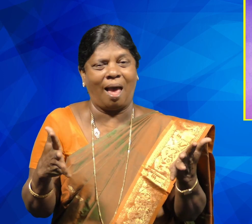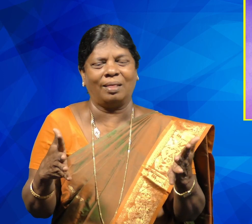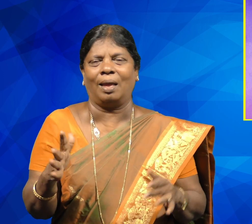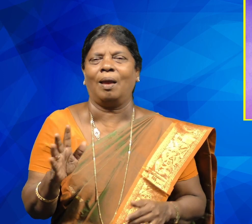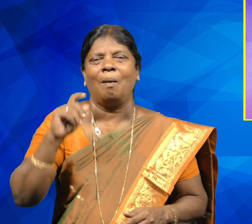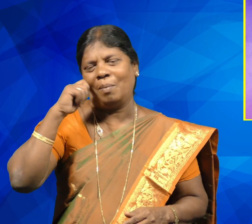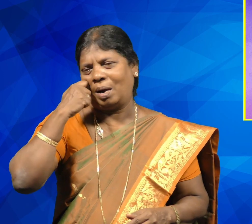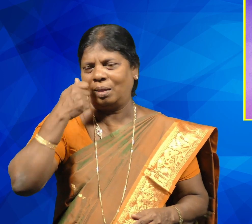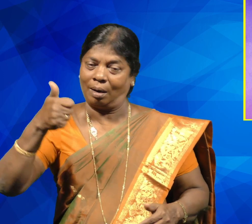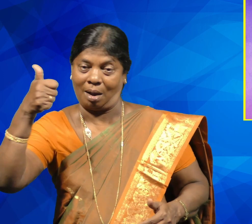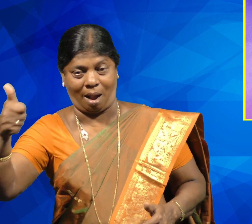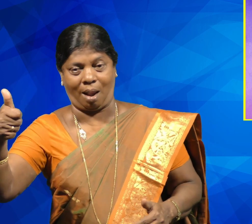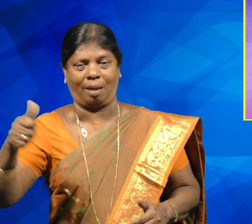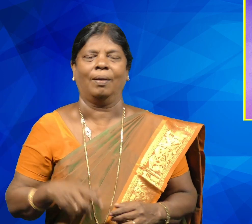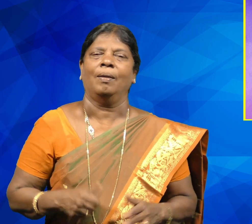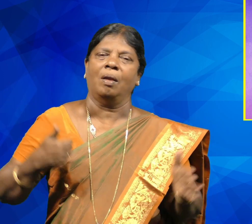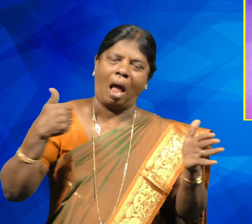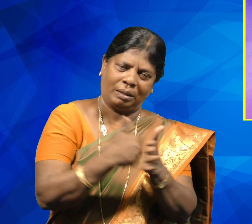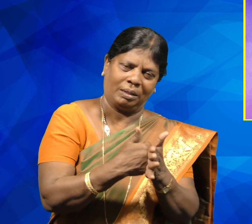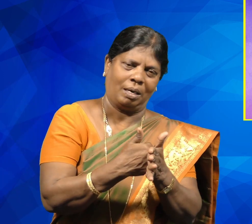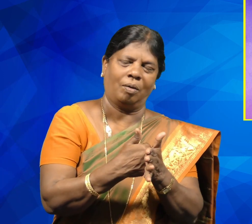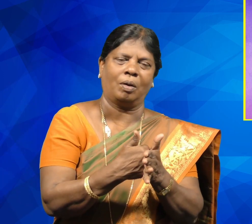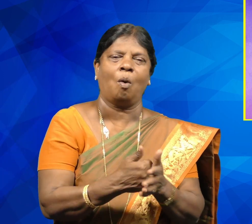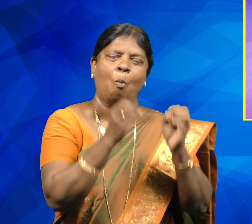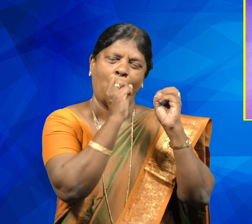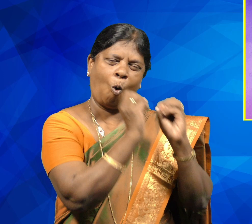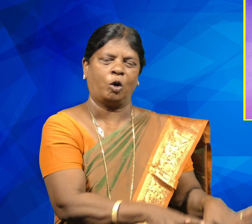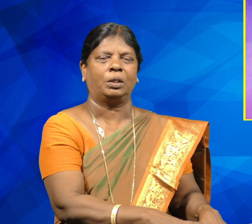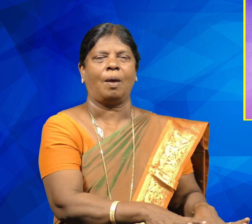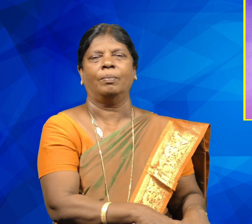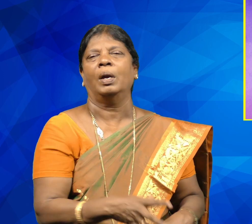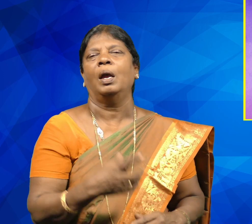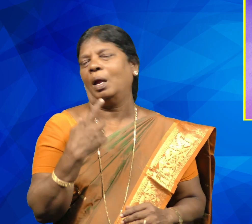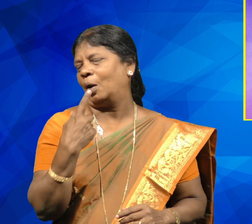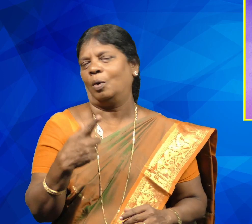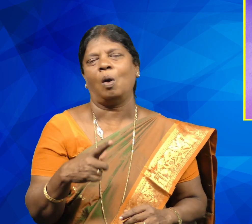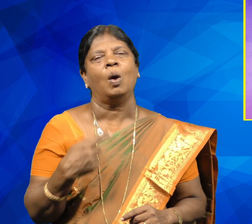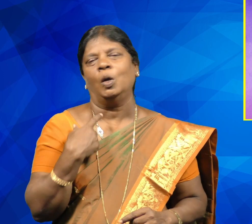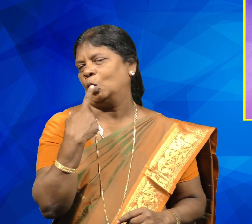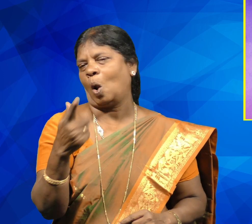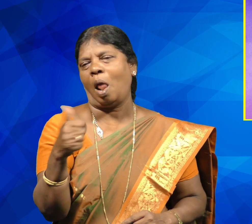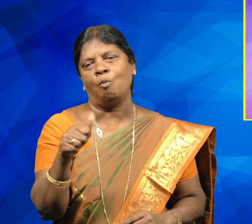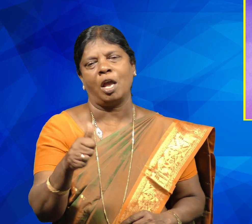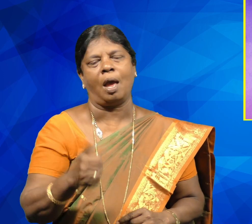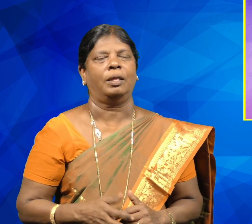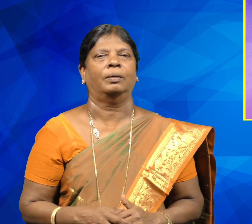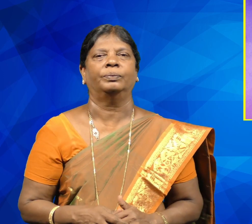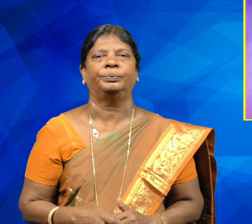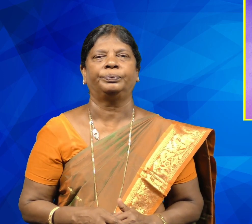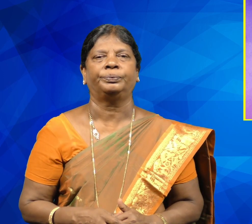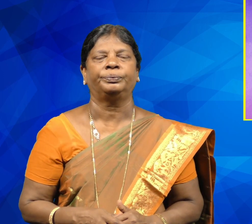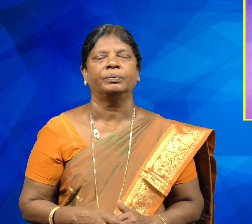ஏற்படாதவர்கள், விபத்திற்கு சிக்காதவர்கள் நல்லவர்கள் என்றோ, விபத்திற்குள் சிக்கி கொண்டவர்கள் மோசமானவர்கள் என்றோ நாம் வரையறுத்து